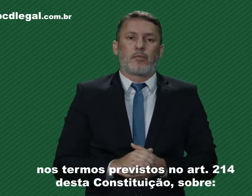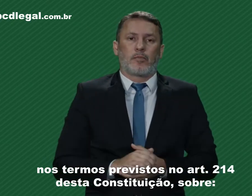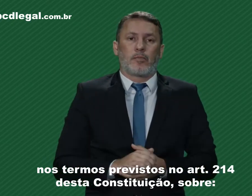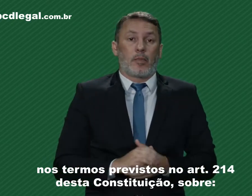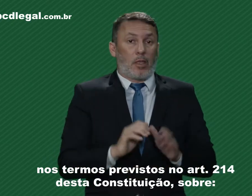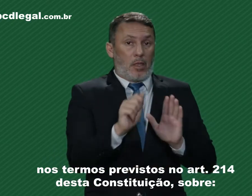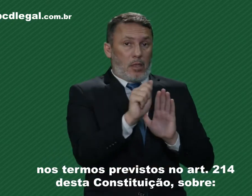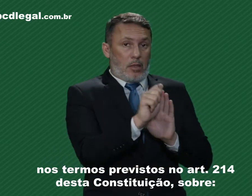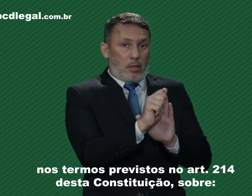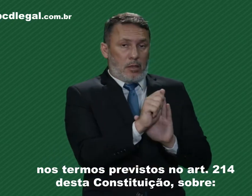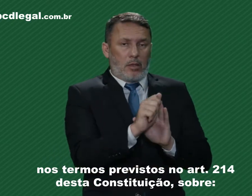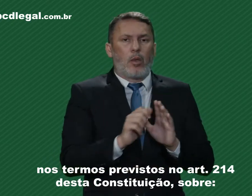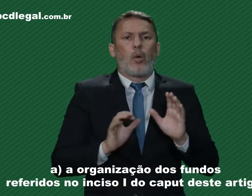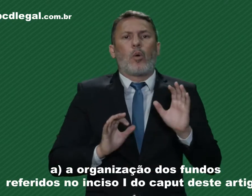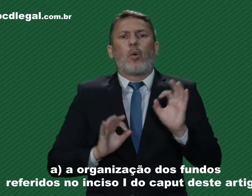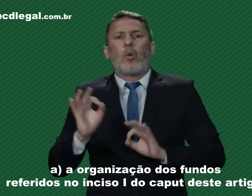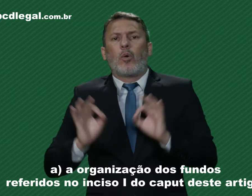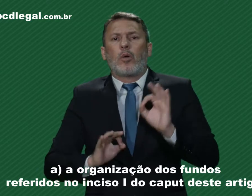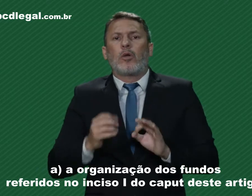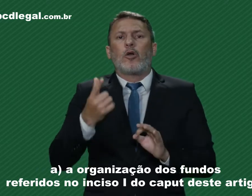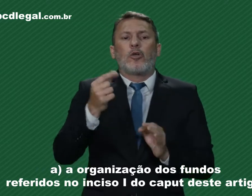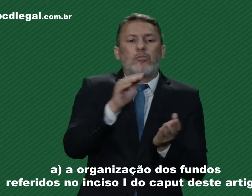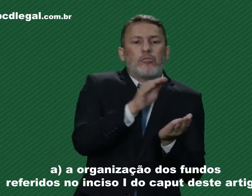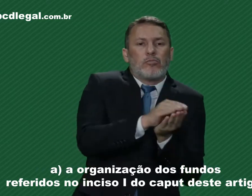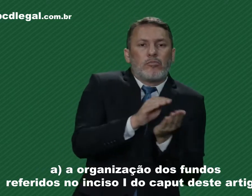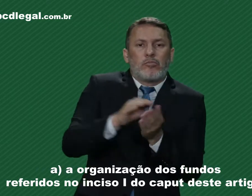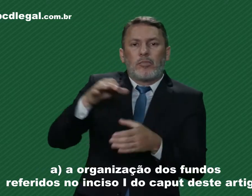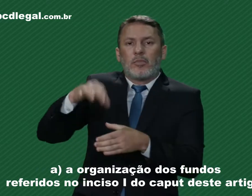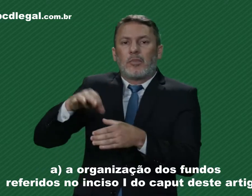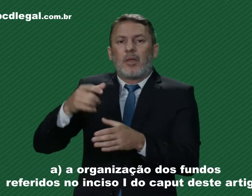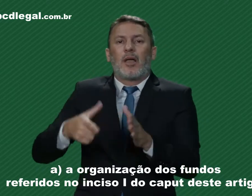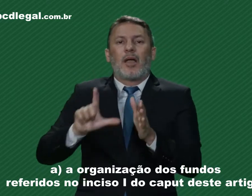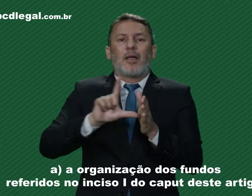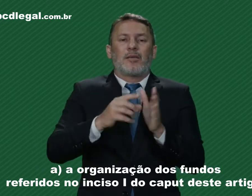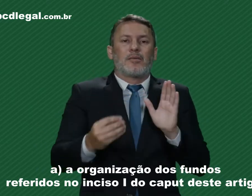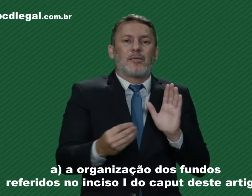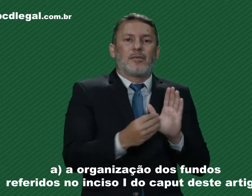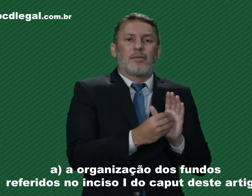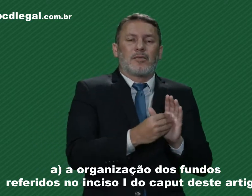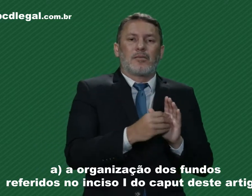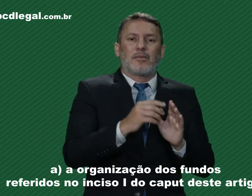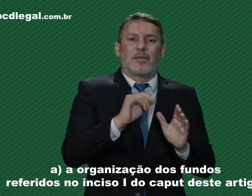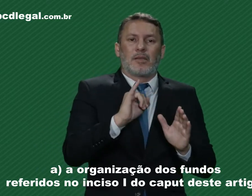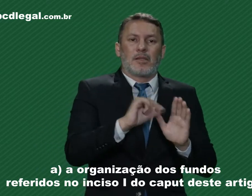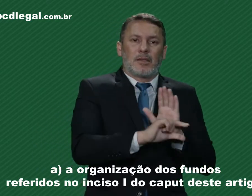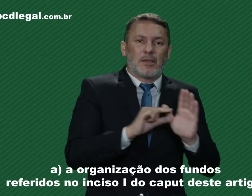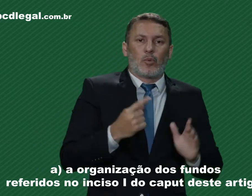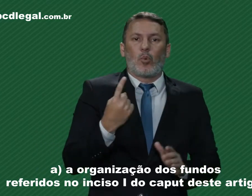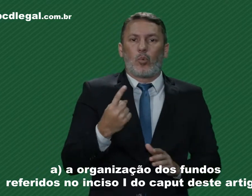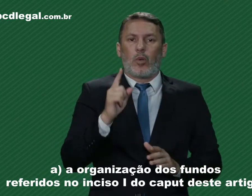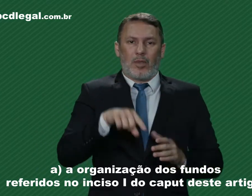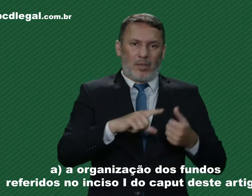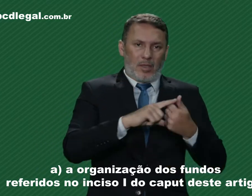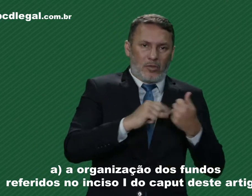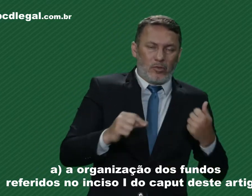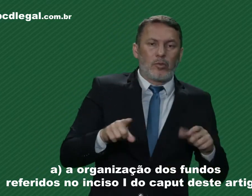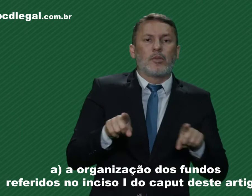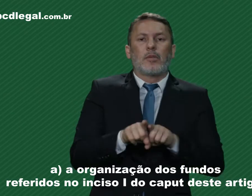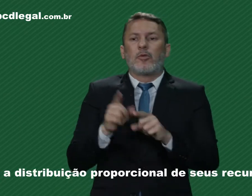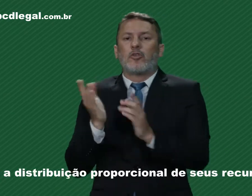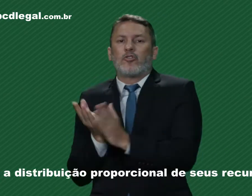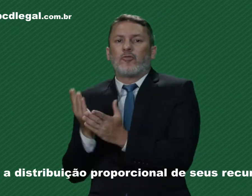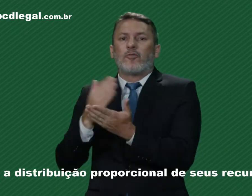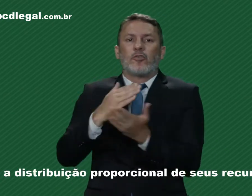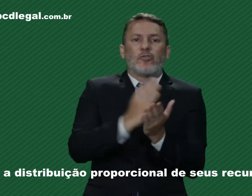Constituição, sobre: a linha A, a organização dos fundos referidos no inciso 1 do caput deste